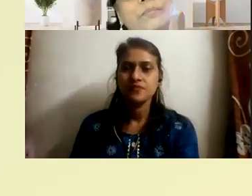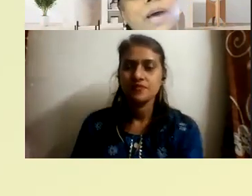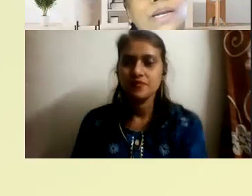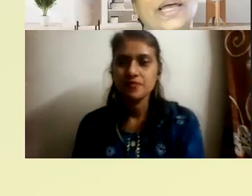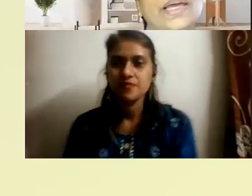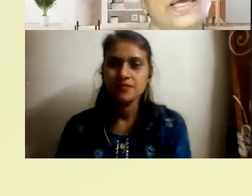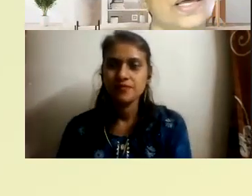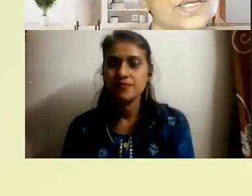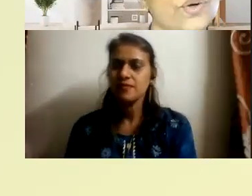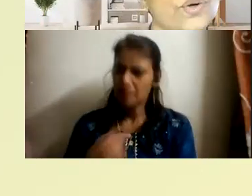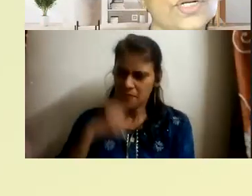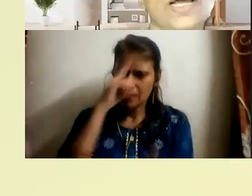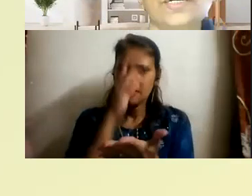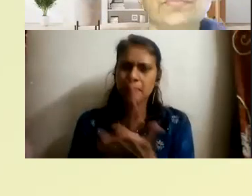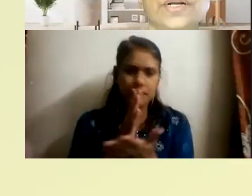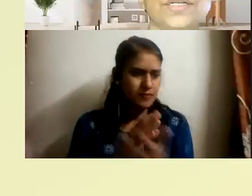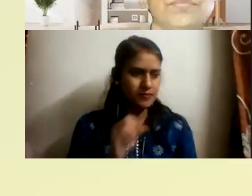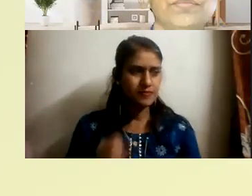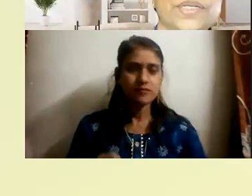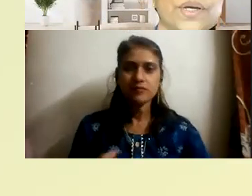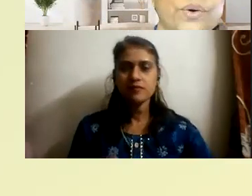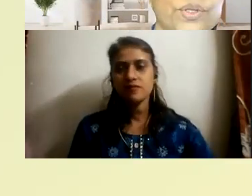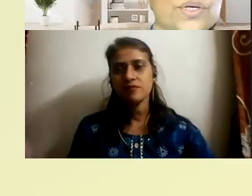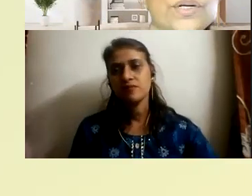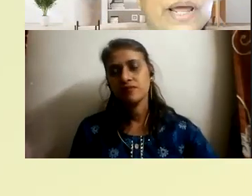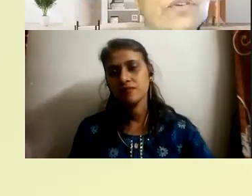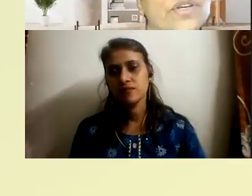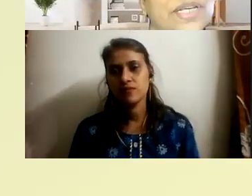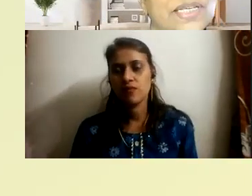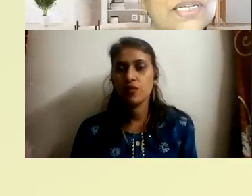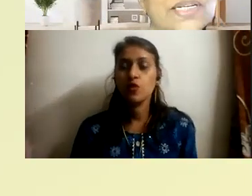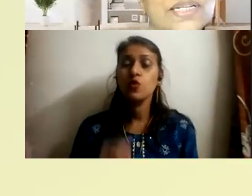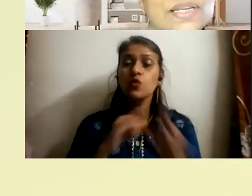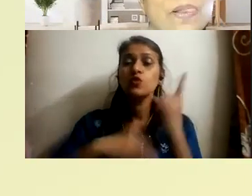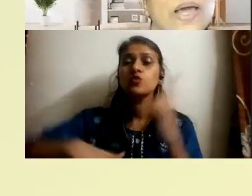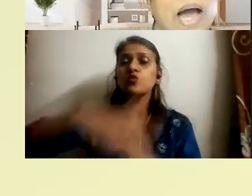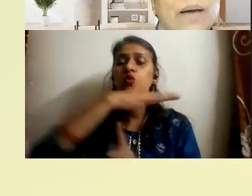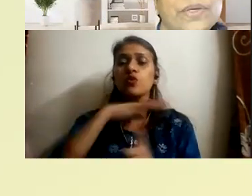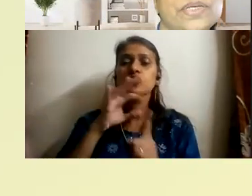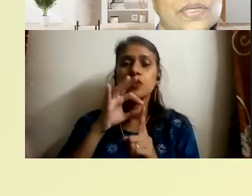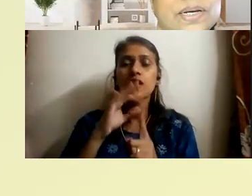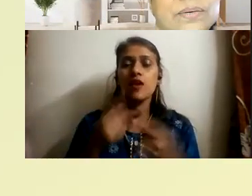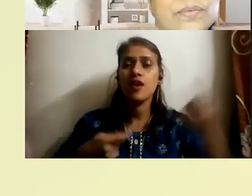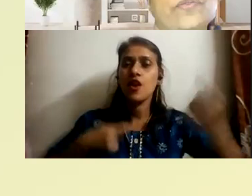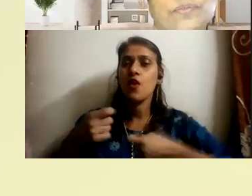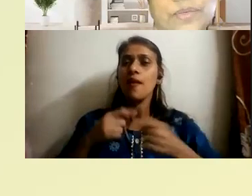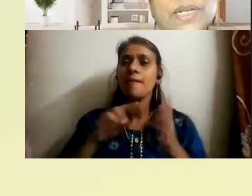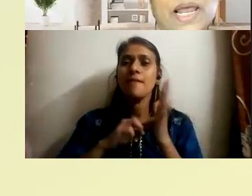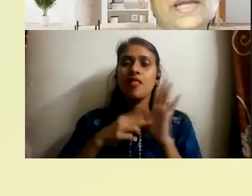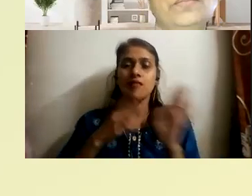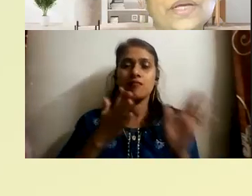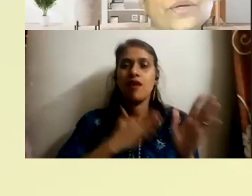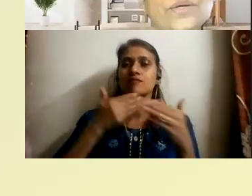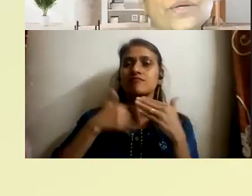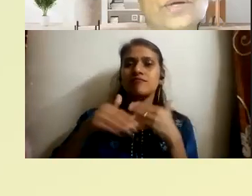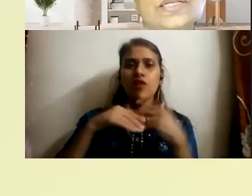हमेशा मानना है कि सोशल एंटरप्रेन्योरशिप इज द ग्रोथ ड्राइवर फॉर सस्टेनेंस. आप इस